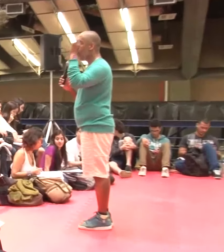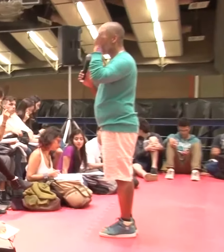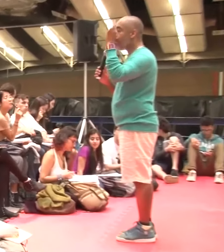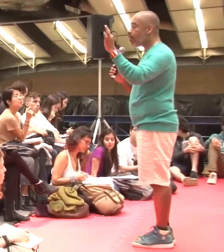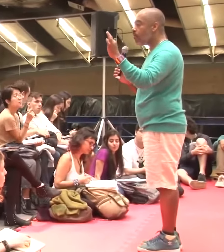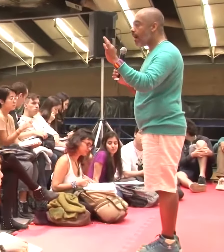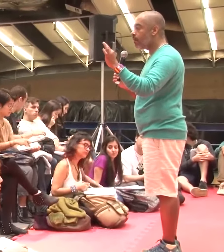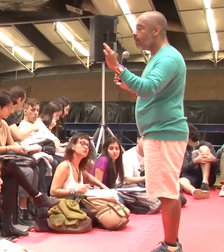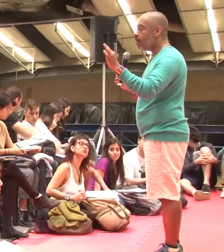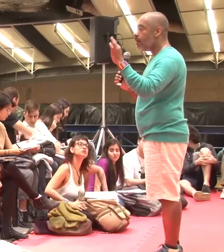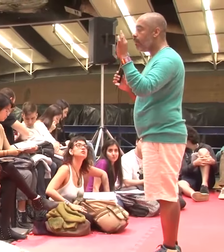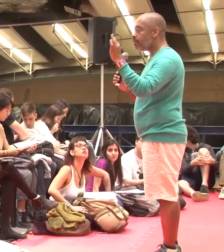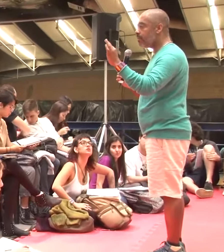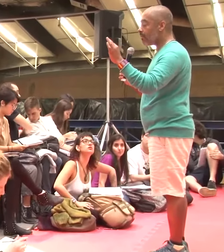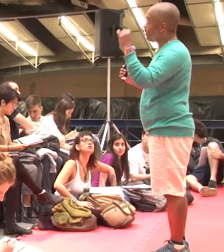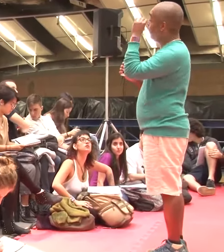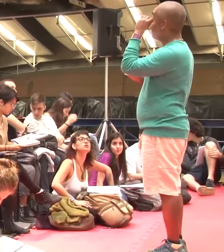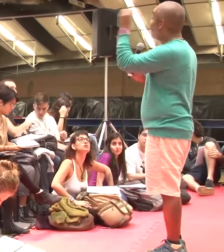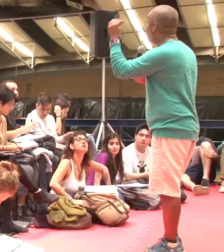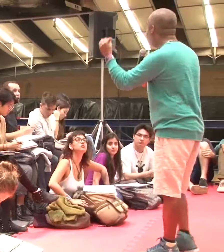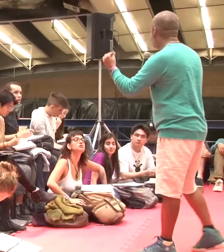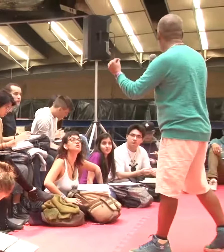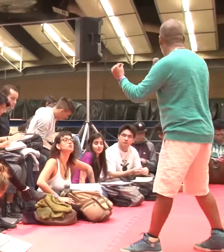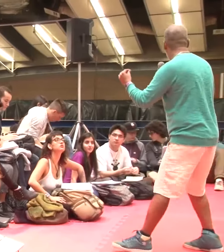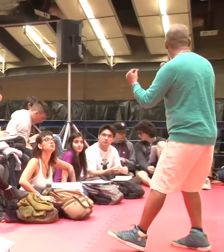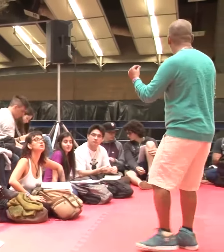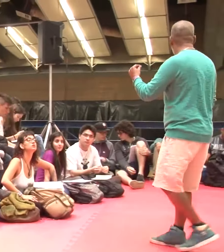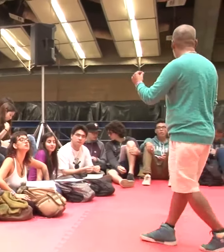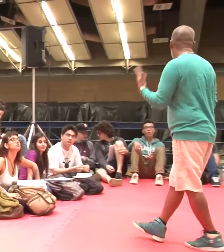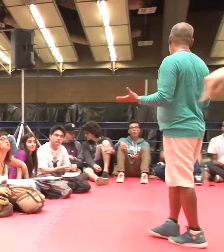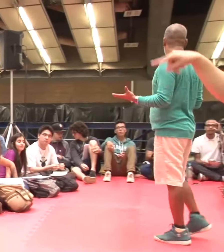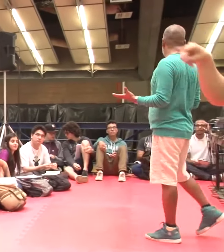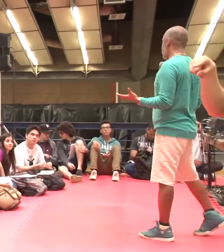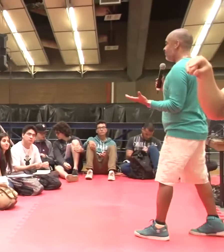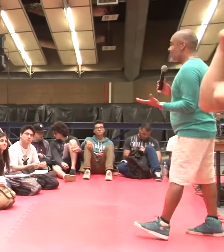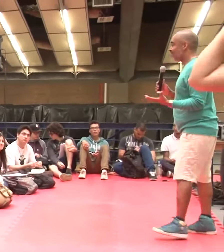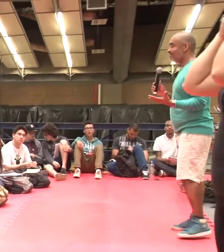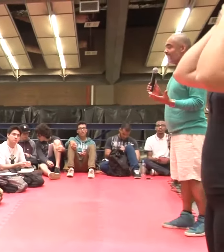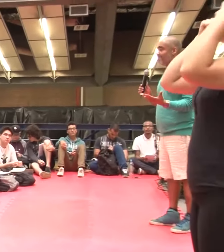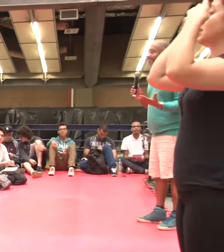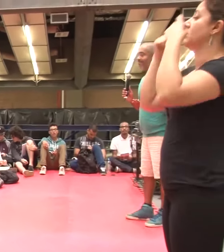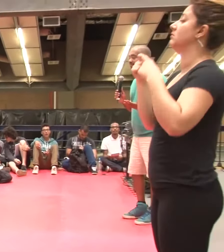coletivo pelo qual precisa, demanda de nós, pessoas, preocupação.